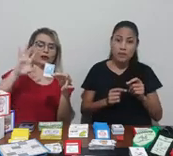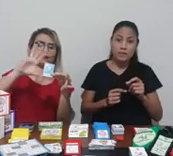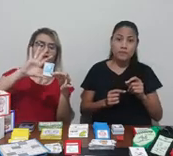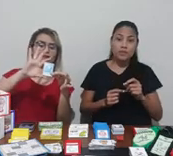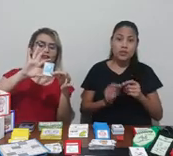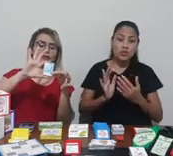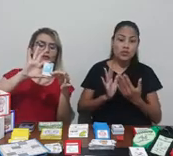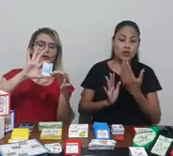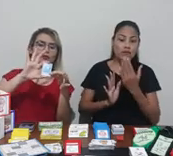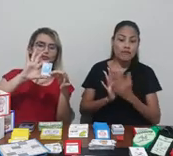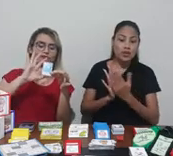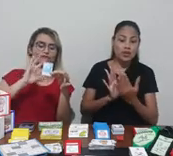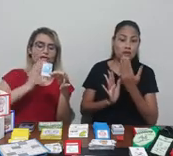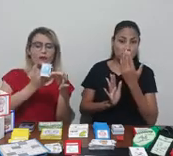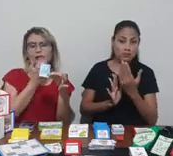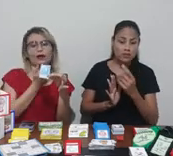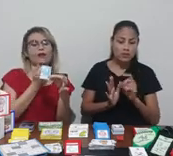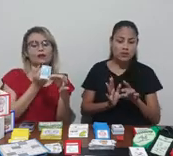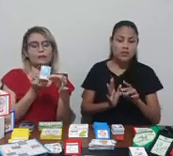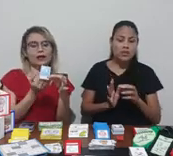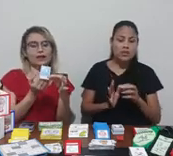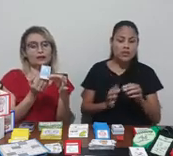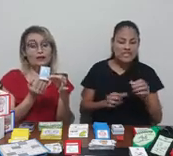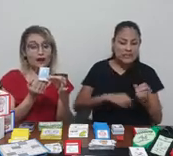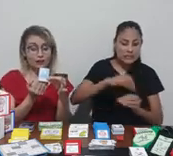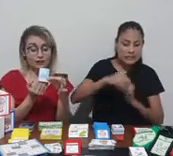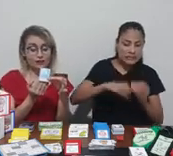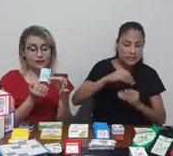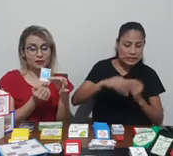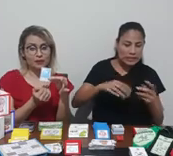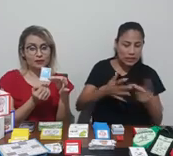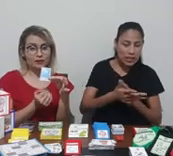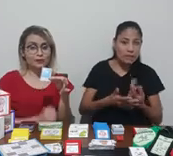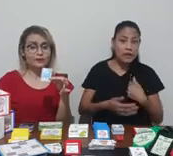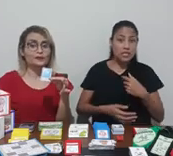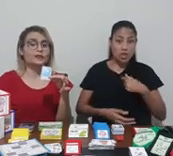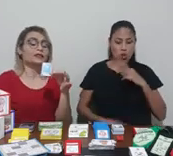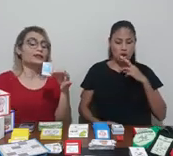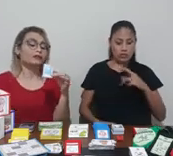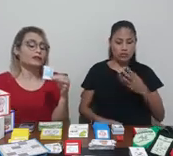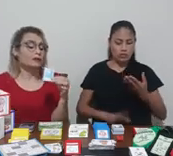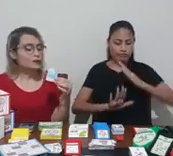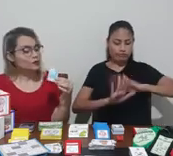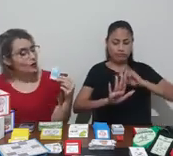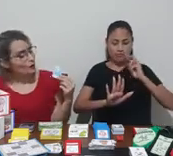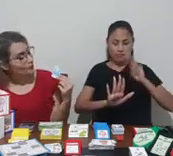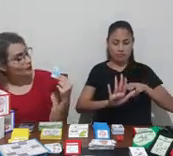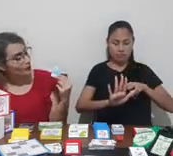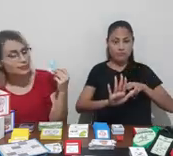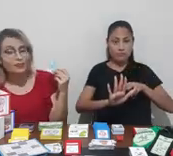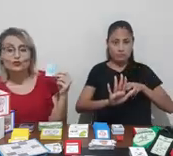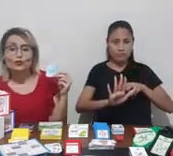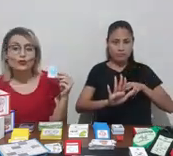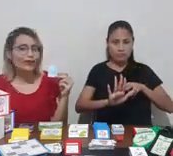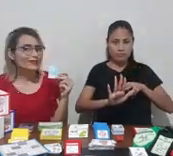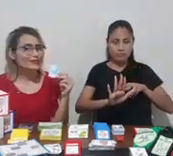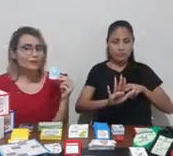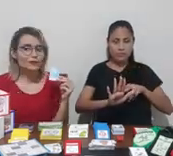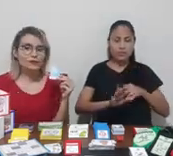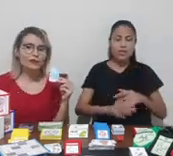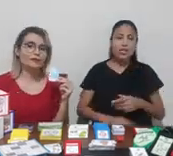com ela está vendo a resposta, porque está olhando a parte de trás, certo? Então, pessoal, esse jogo